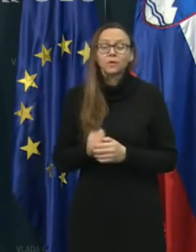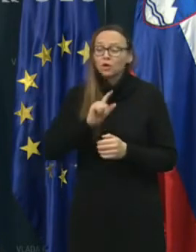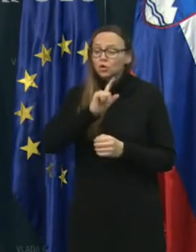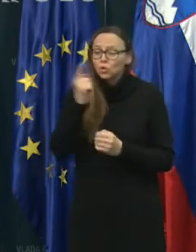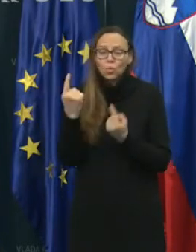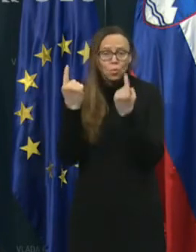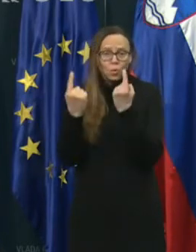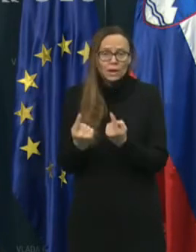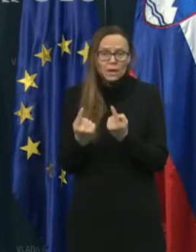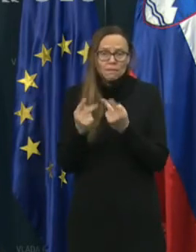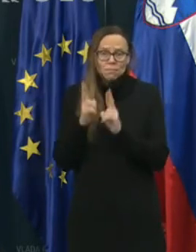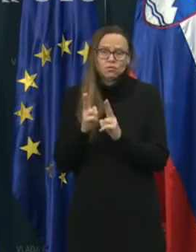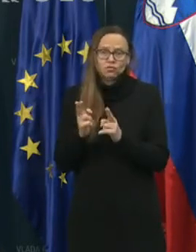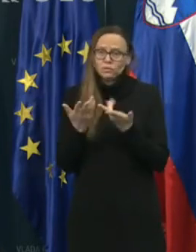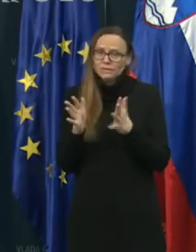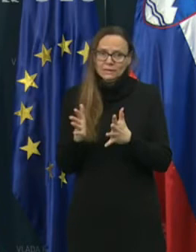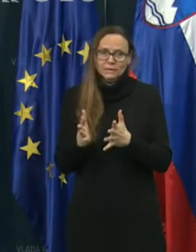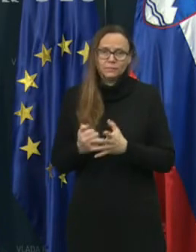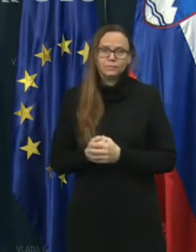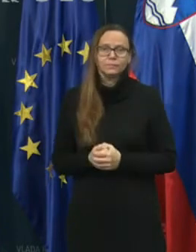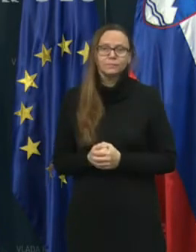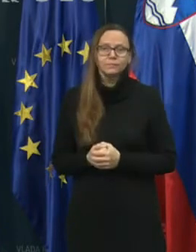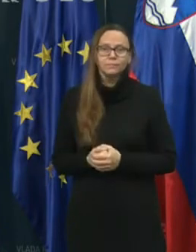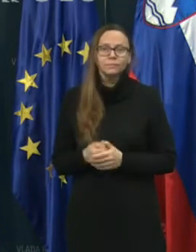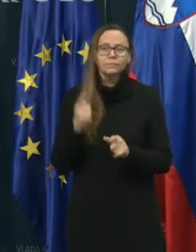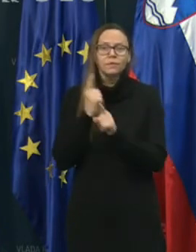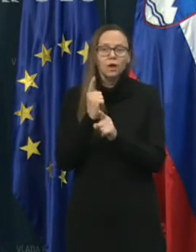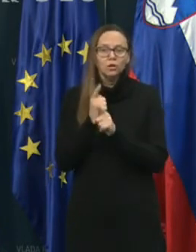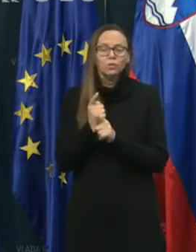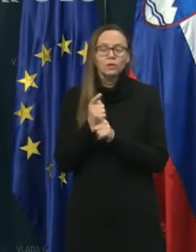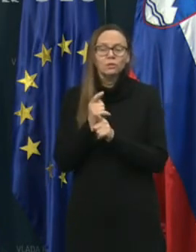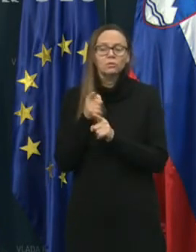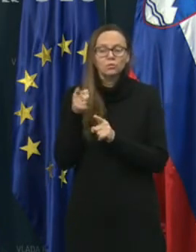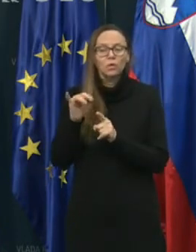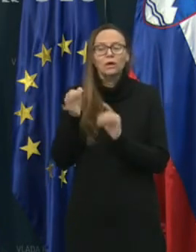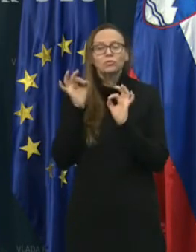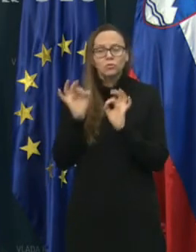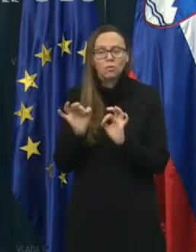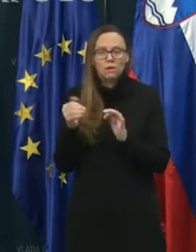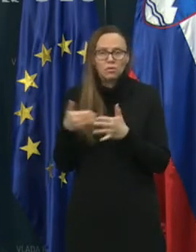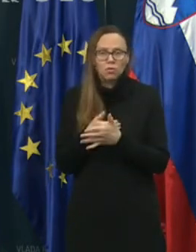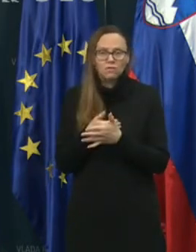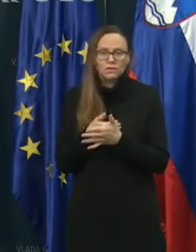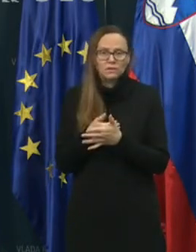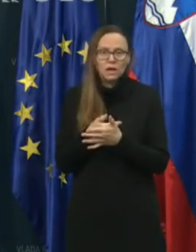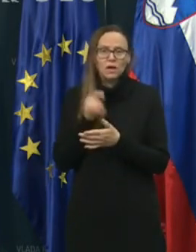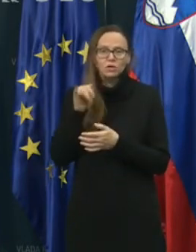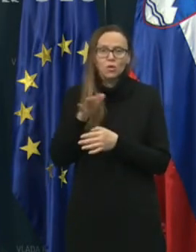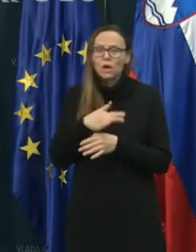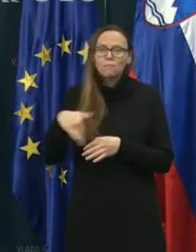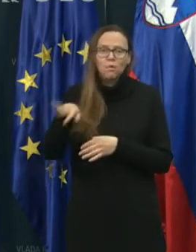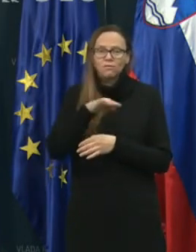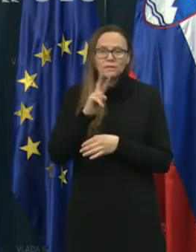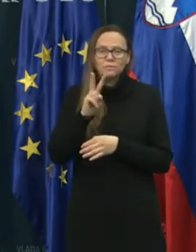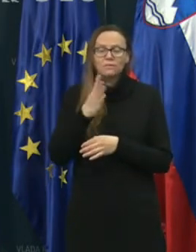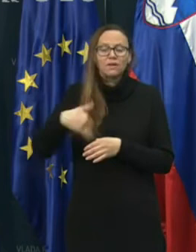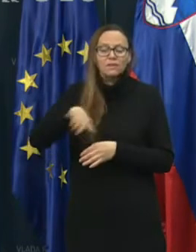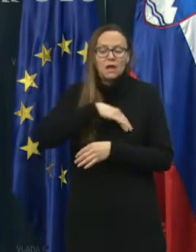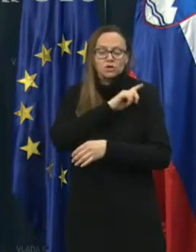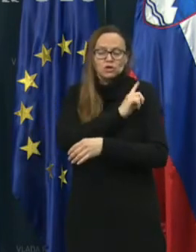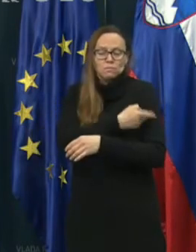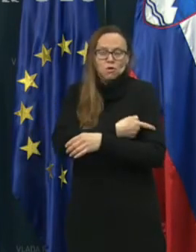Obstoječe alternative ni. A to je tudi dobra novica. To je povsem v naši